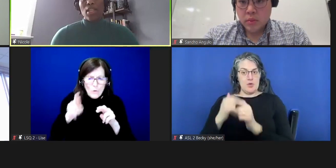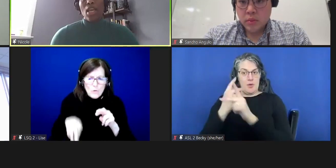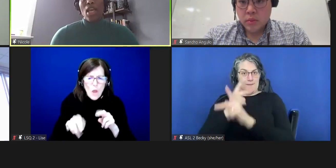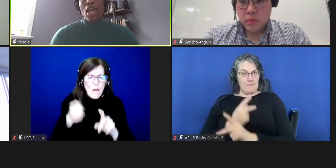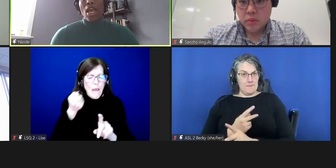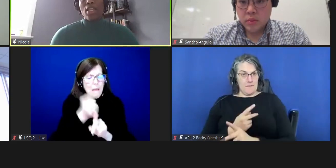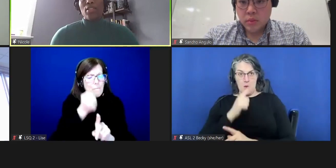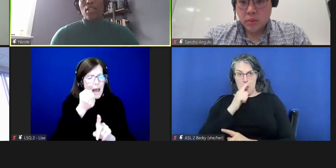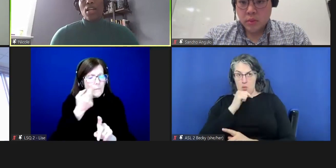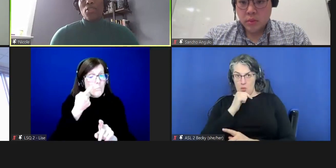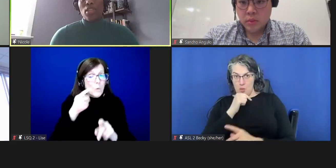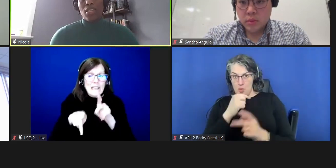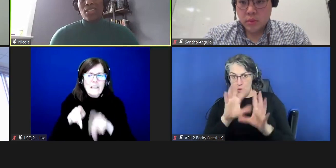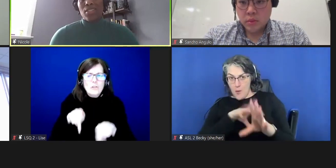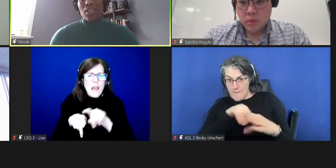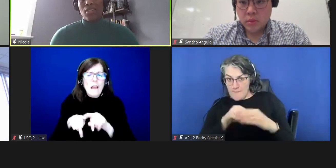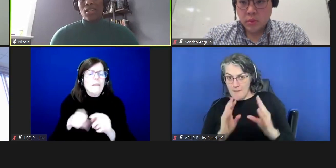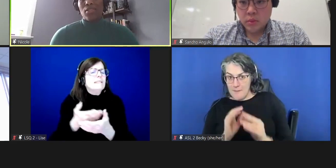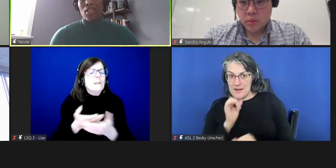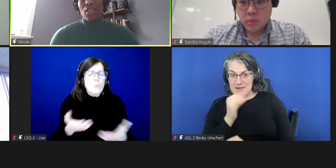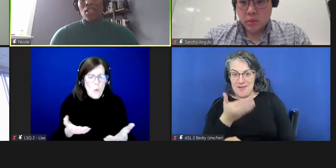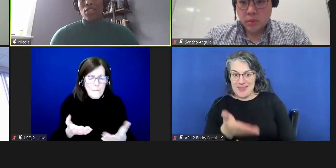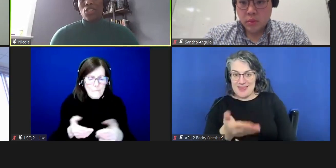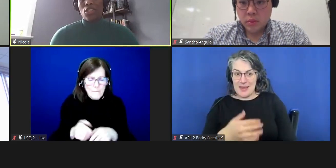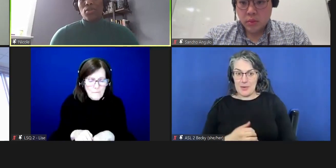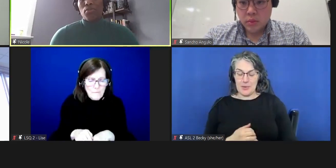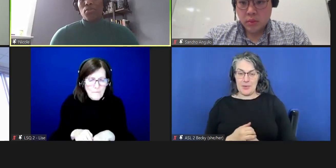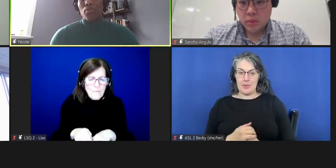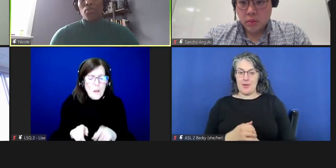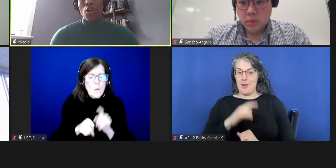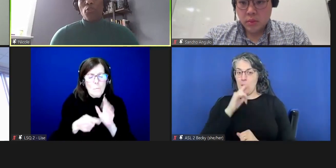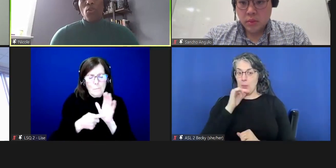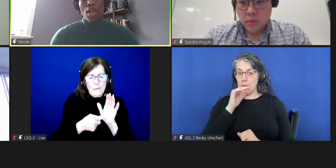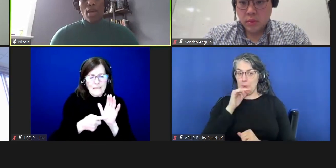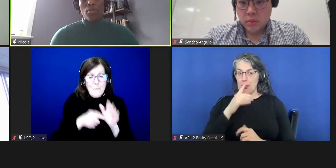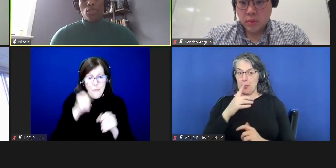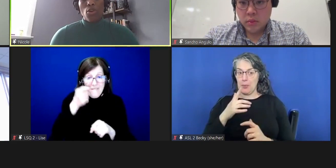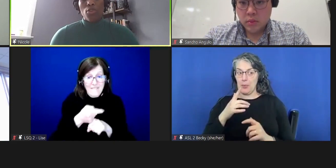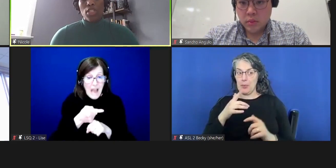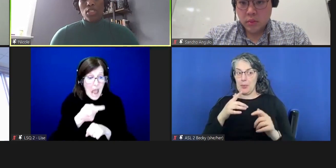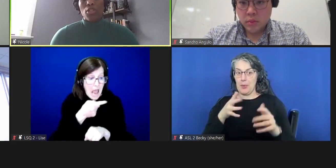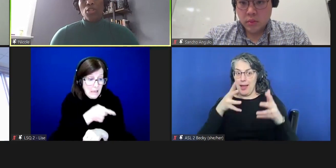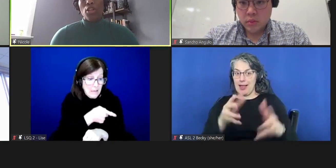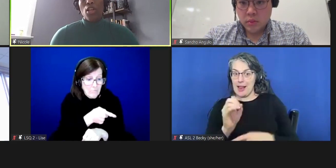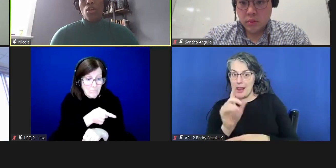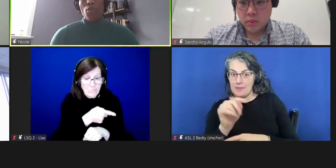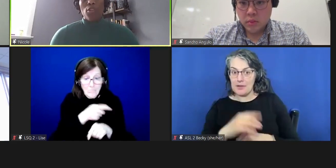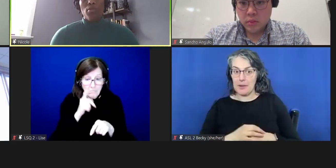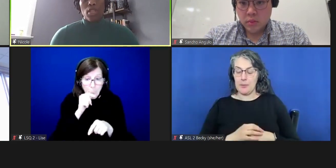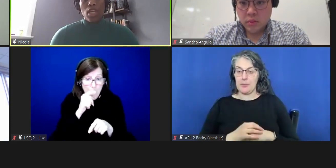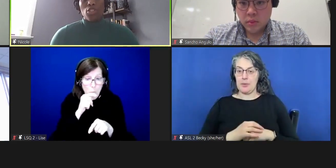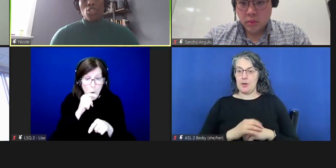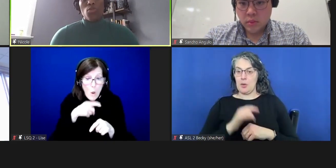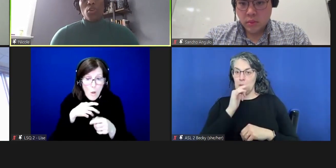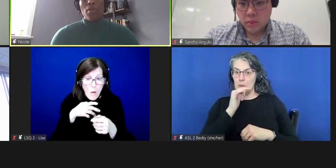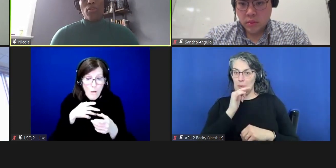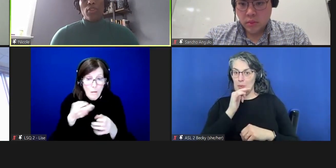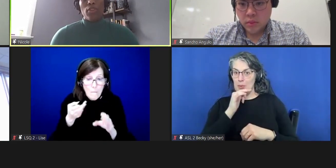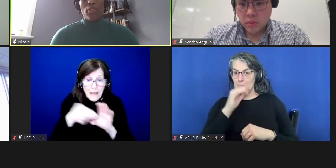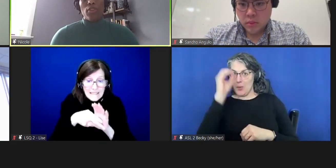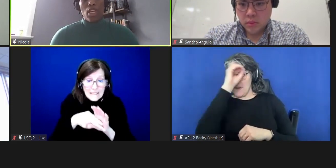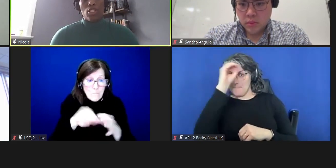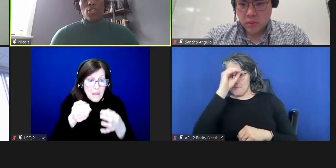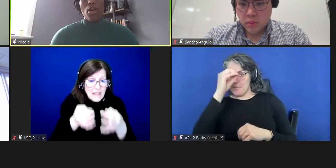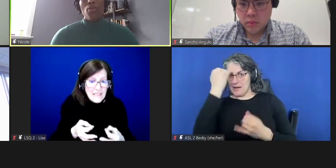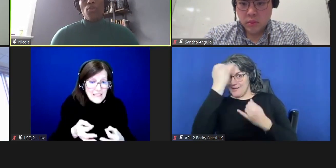Par exemple, mon frère, qui ne pouvait pas participer à la prise de décision. Et donc, ça m'a quand même